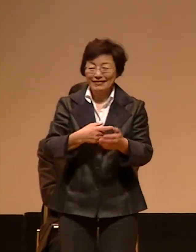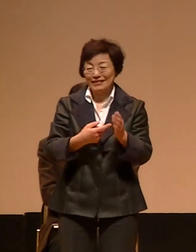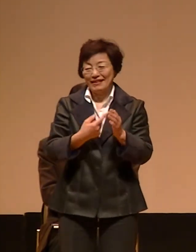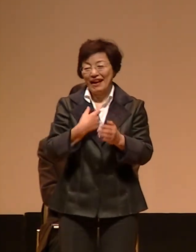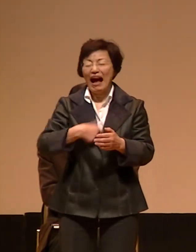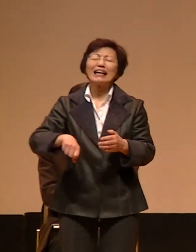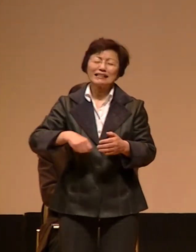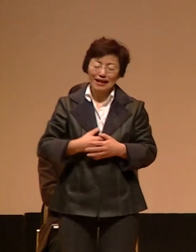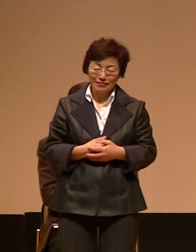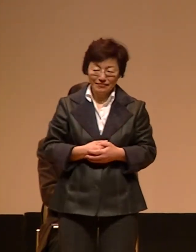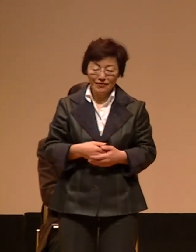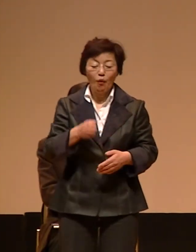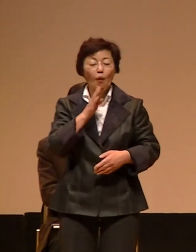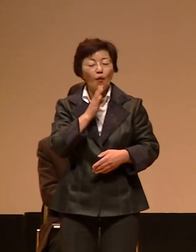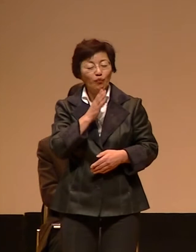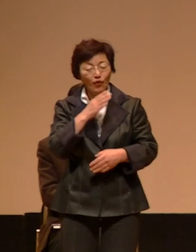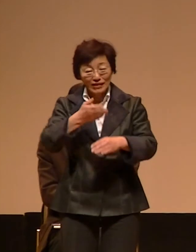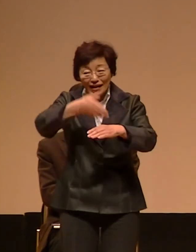本当にありがとう。